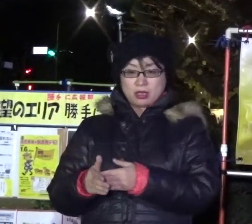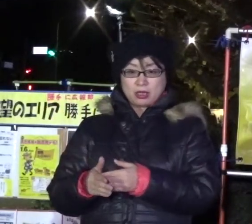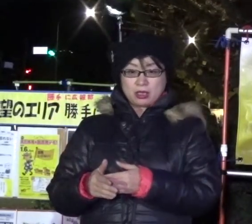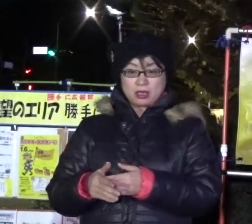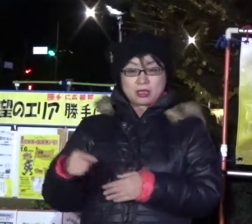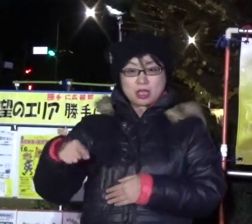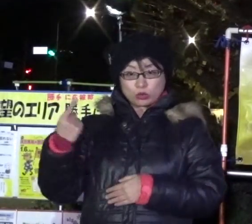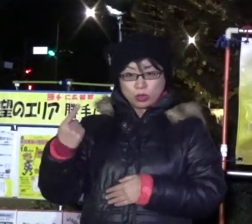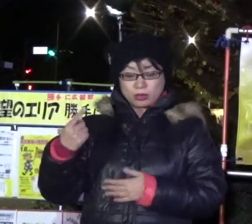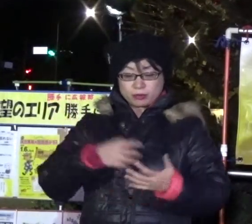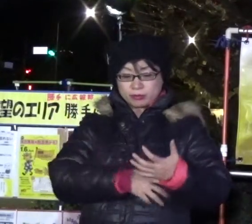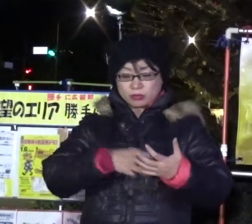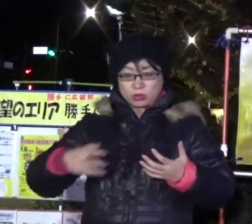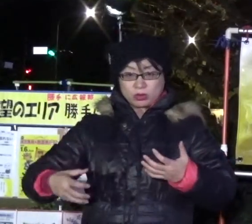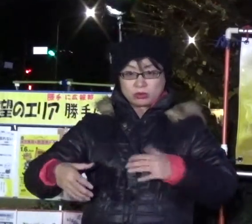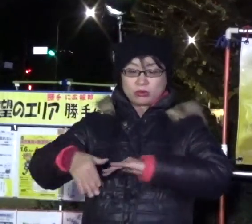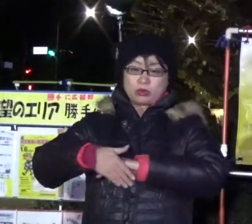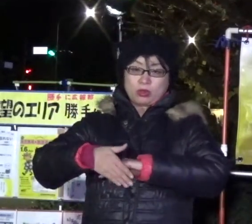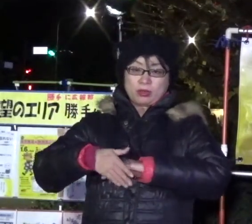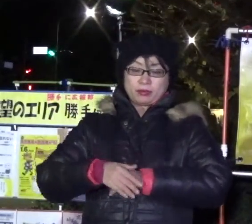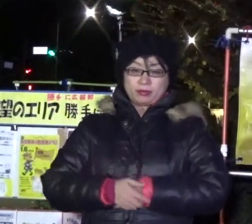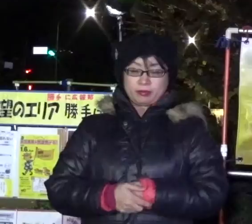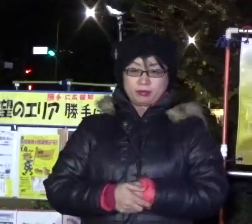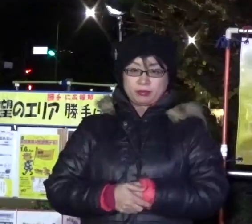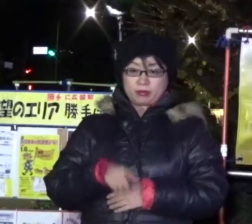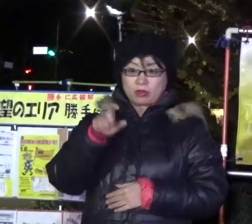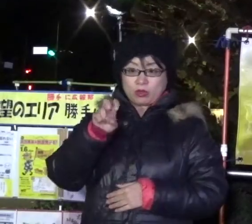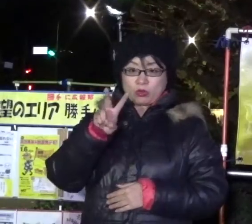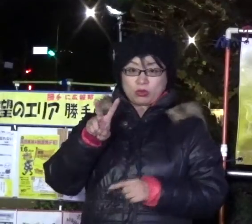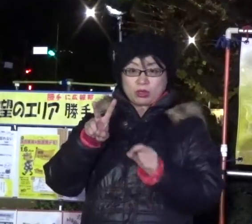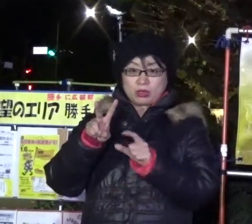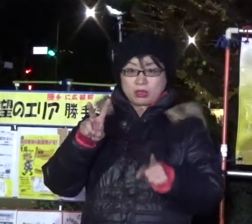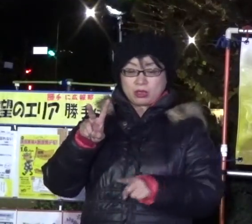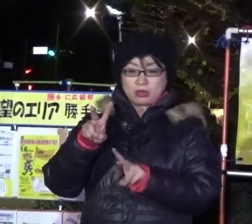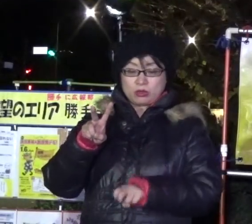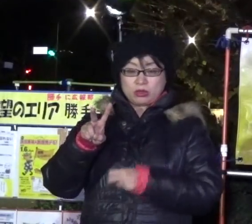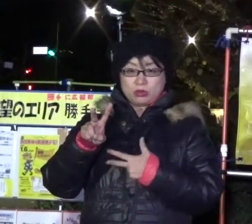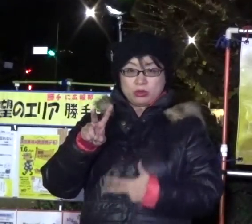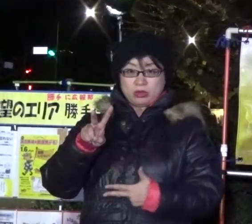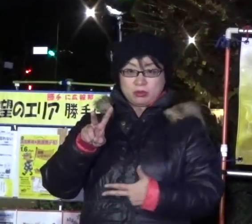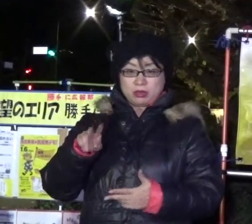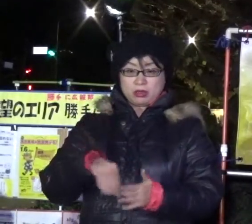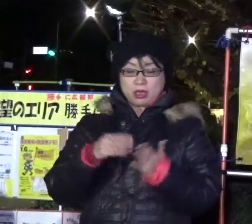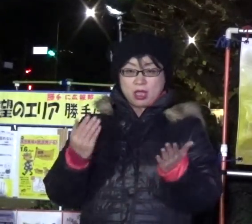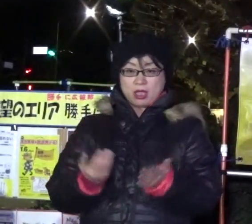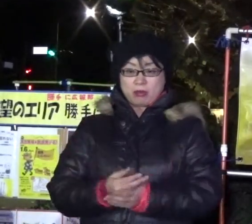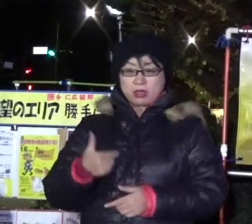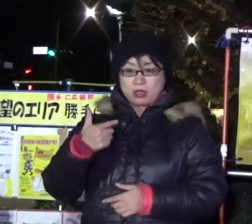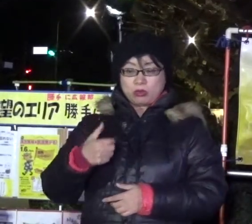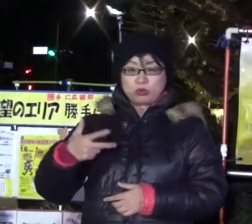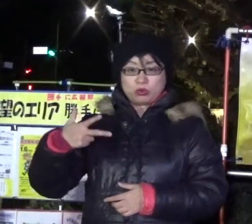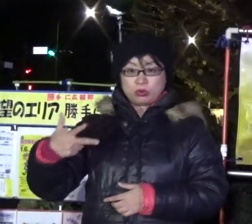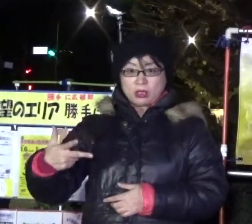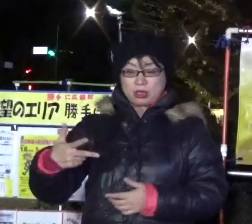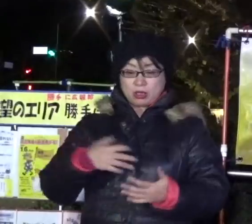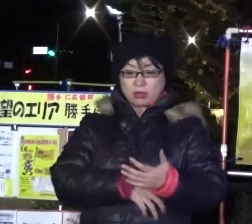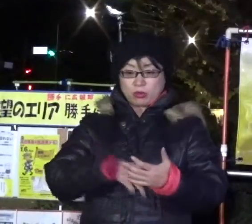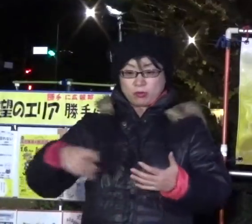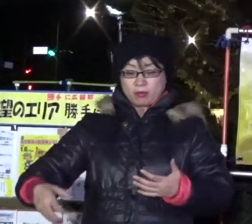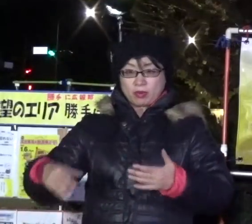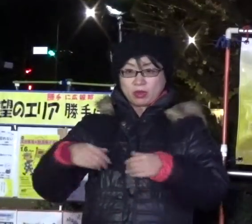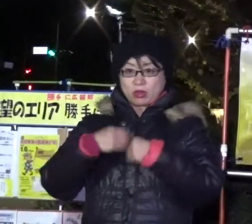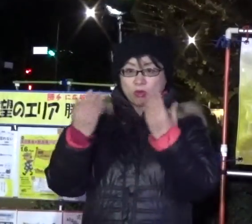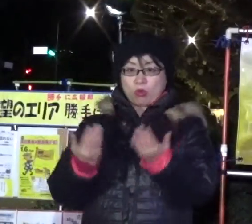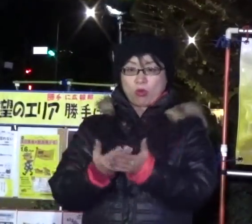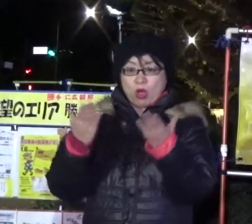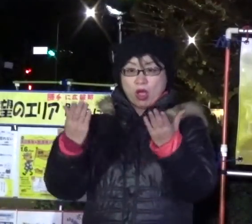で、12月27日までに累計68体を取り出し完了しました。当面の目標